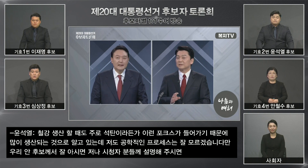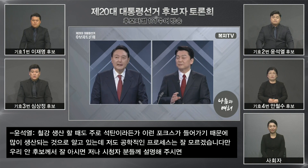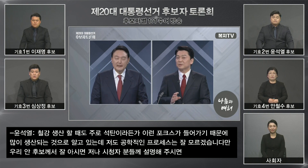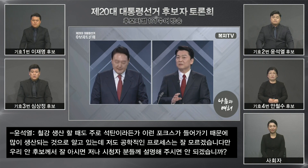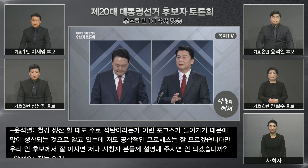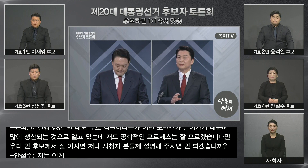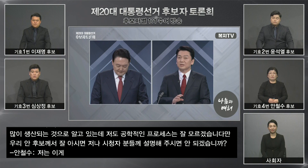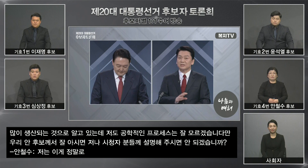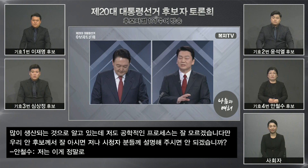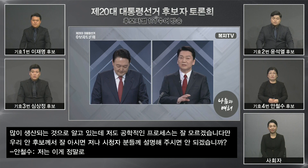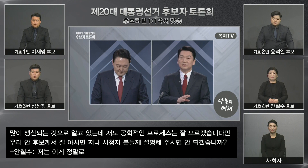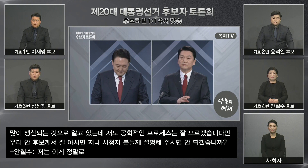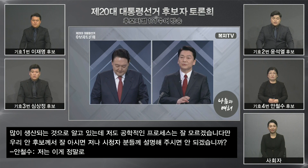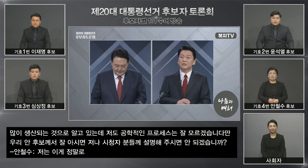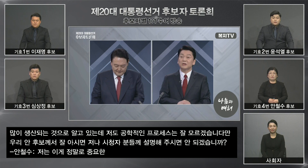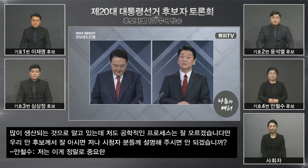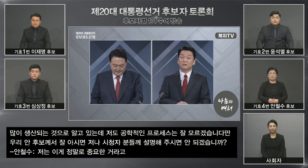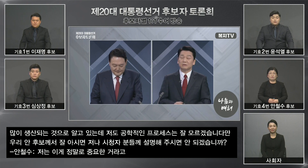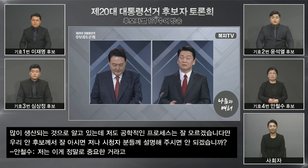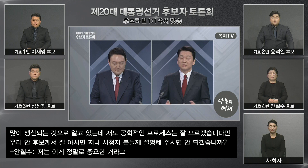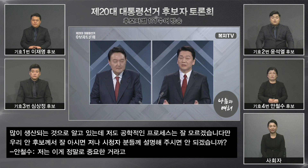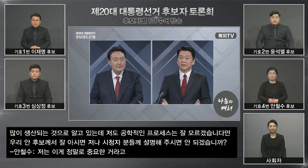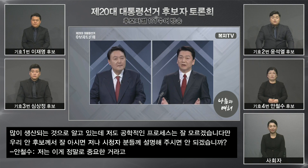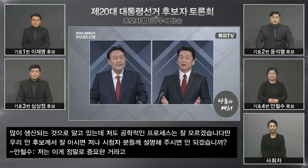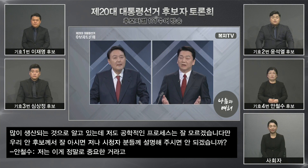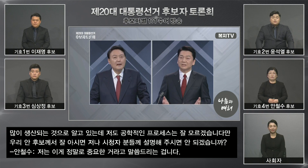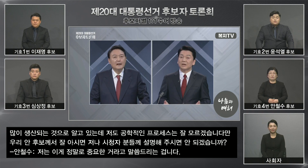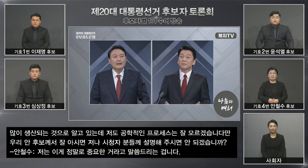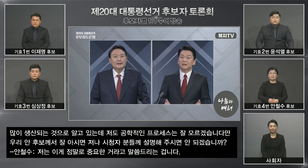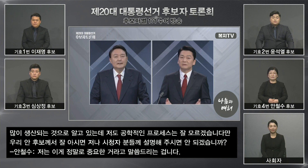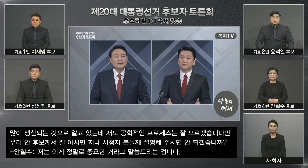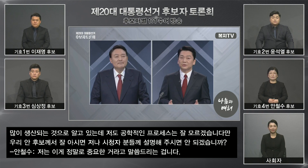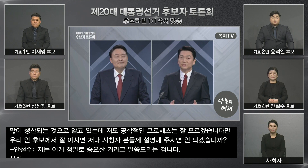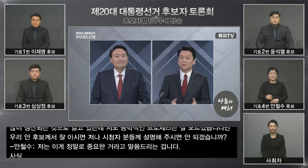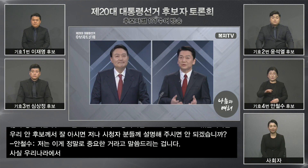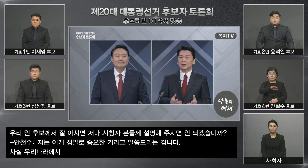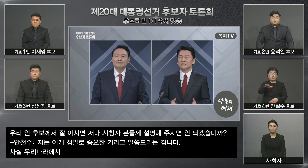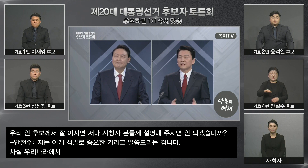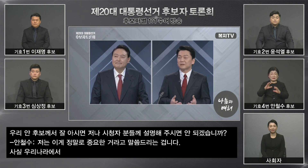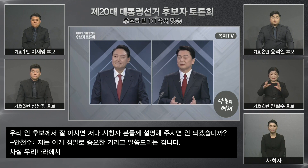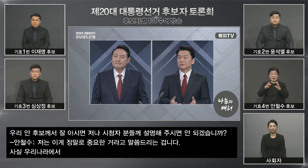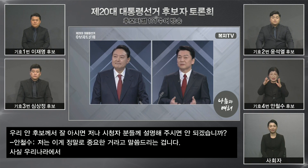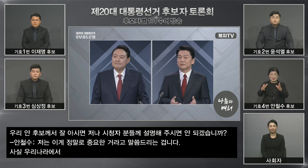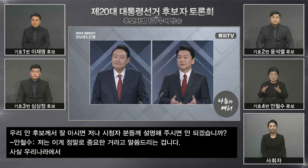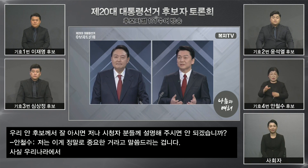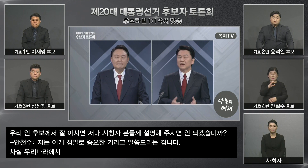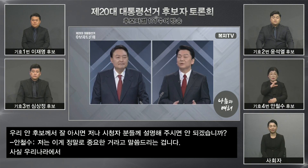거라고 말씀드리는 겁니다. 사실 우리나라에서 가장 많은 CO2를